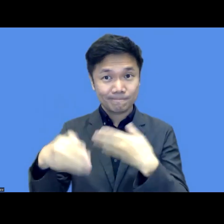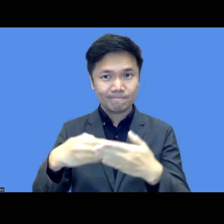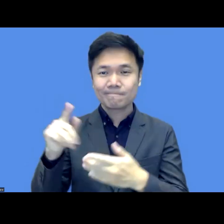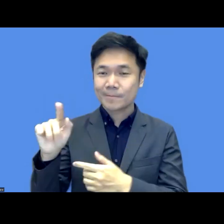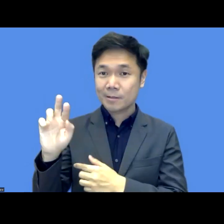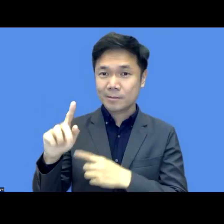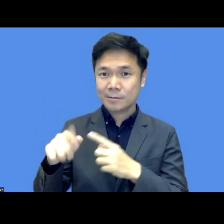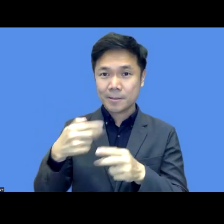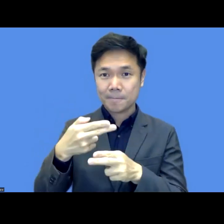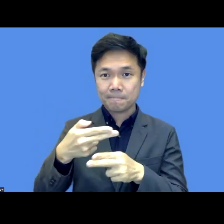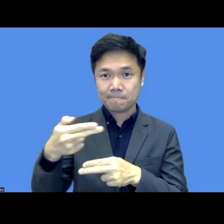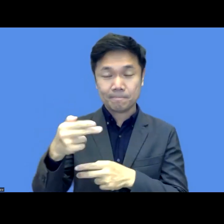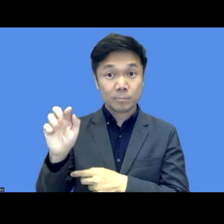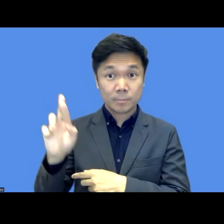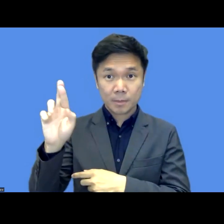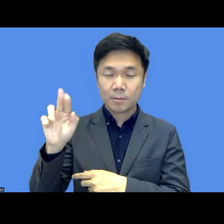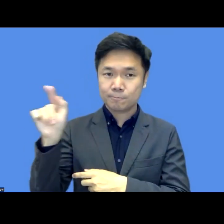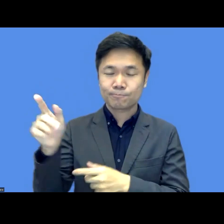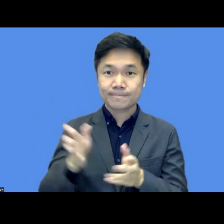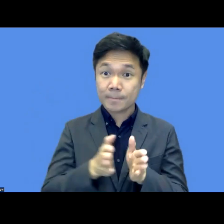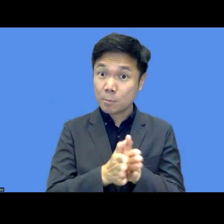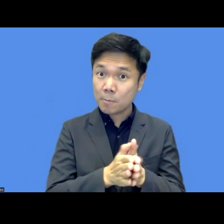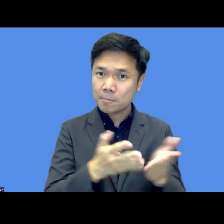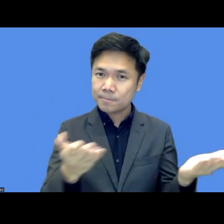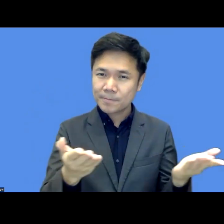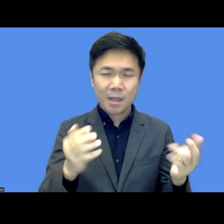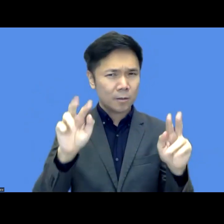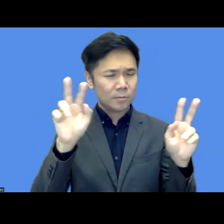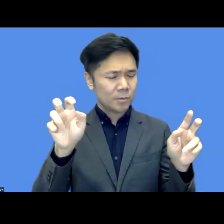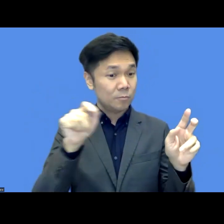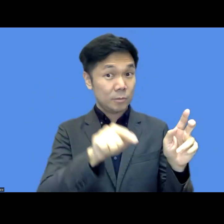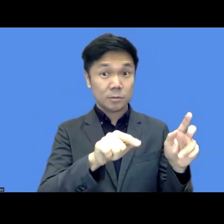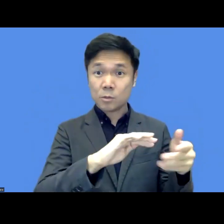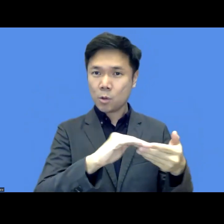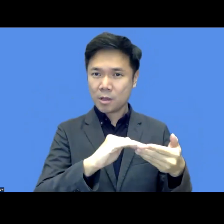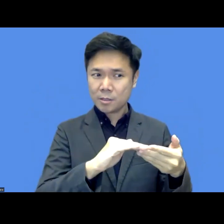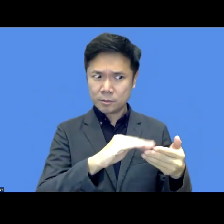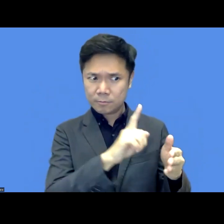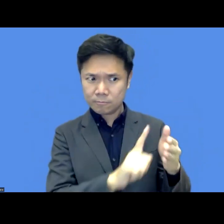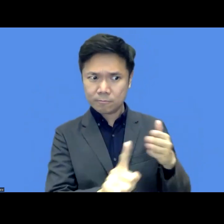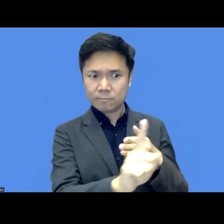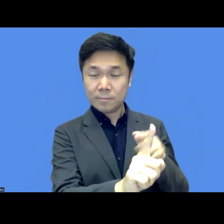disabilities, but not only, refugee-led organizations, Como organizaciones